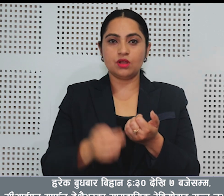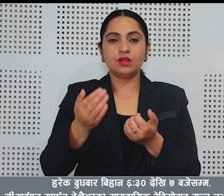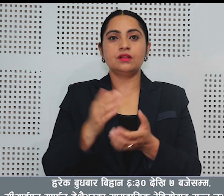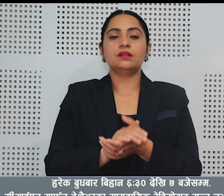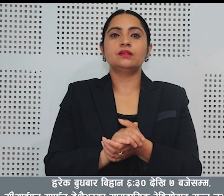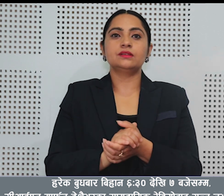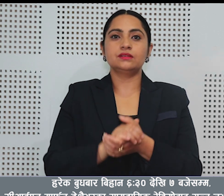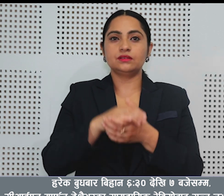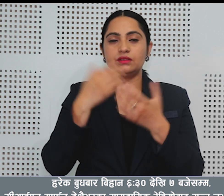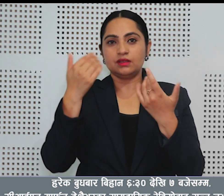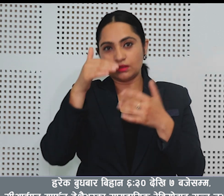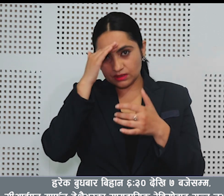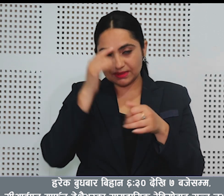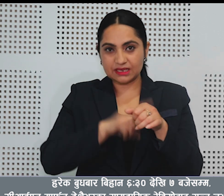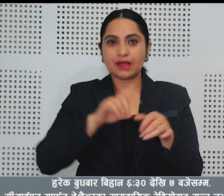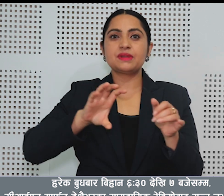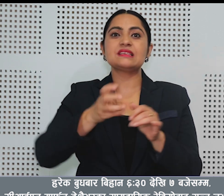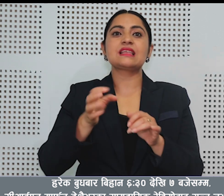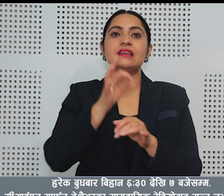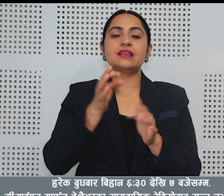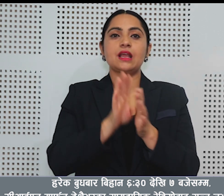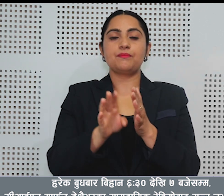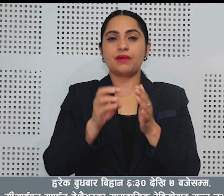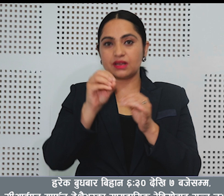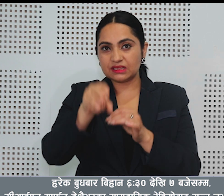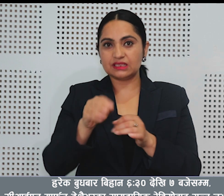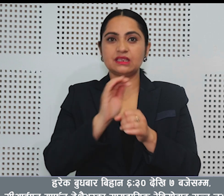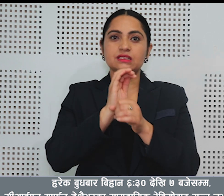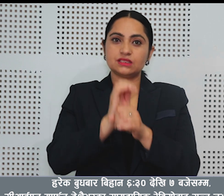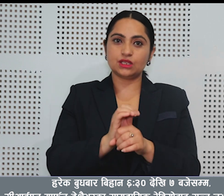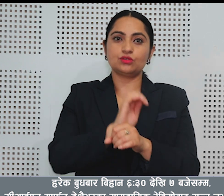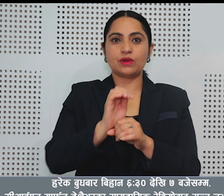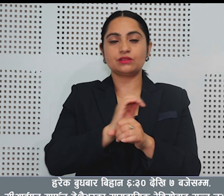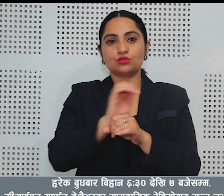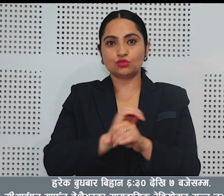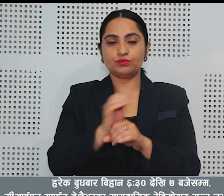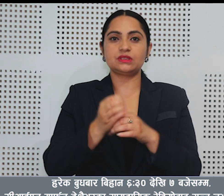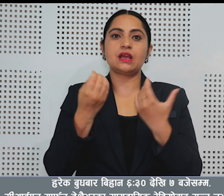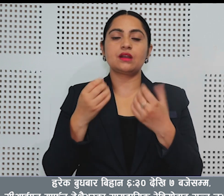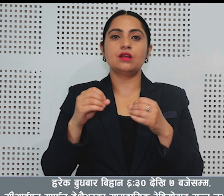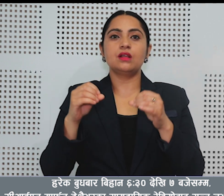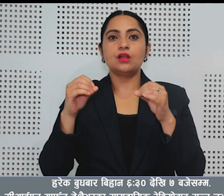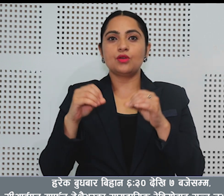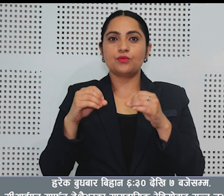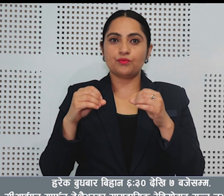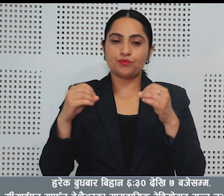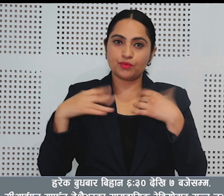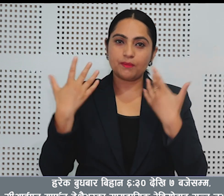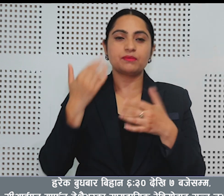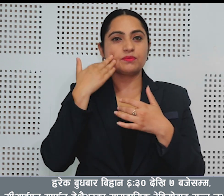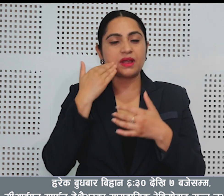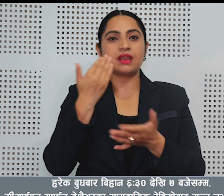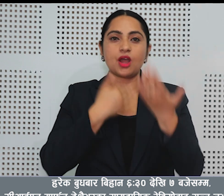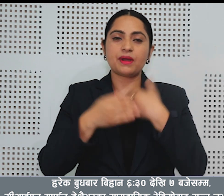छौँ। विपदका समयमा स्थानीय निकाय मार्फत उपलब्ध गराइने सेवा सुविधामा विपद प्रभावित महिला, अपाङ्गता भएका